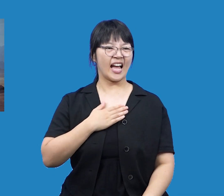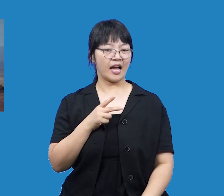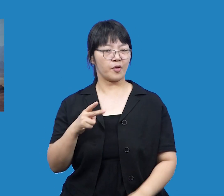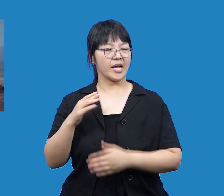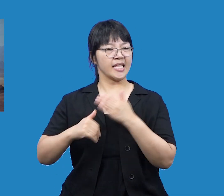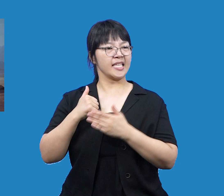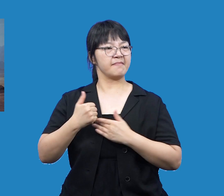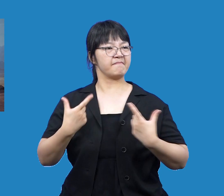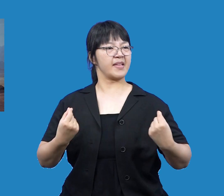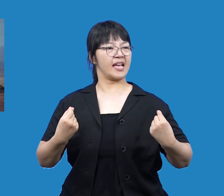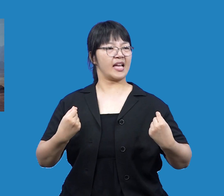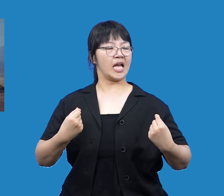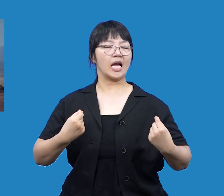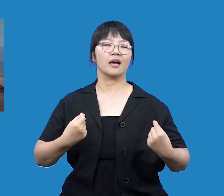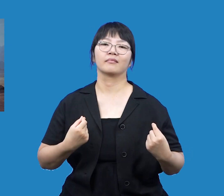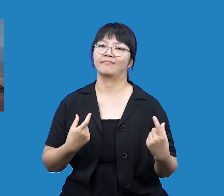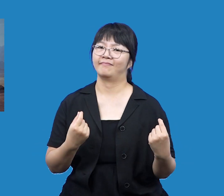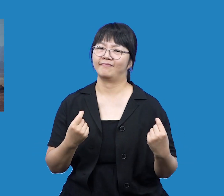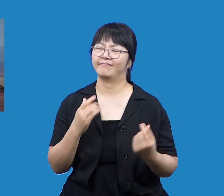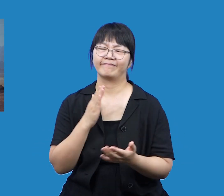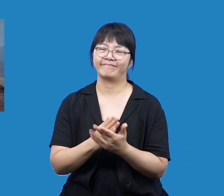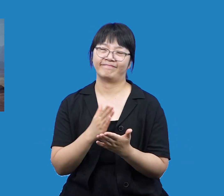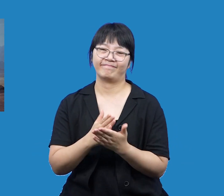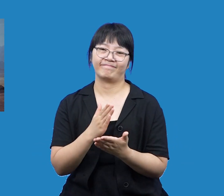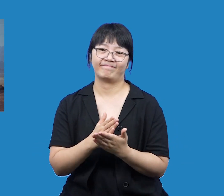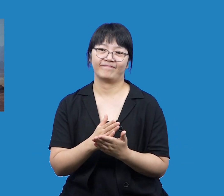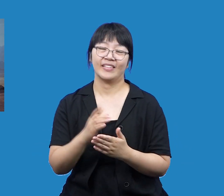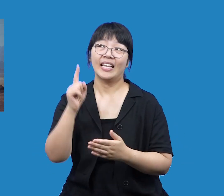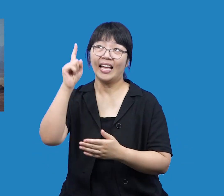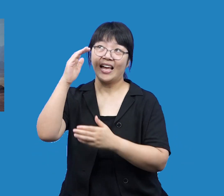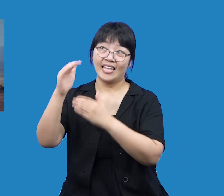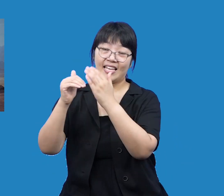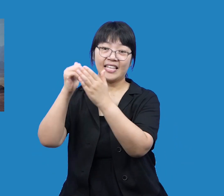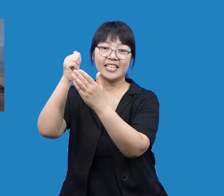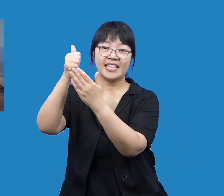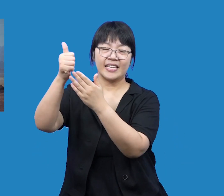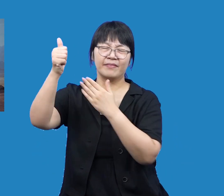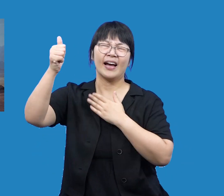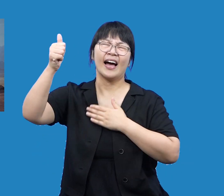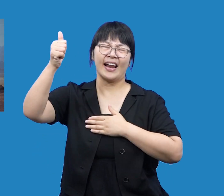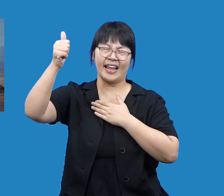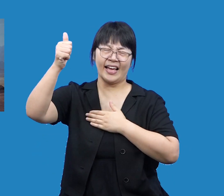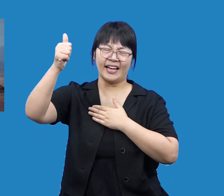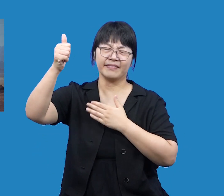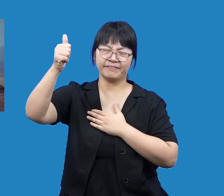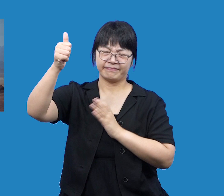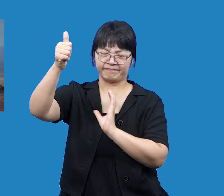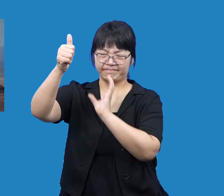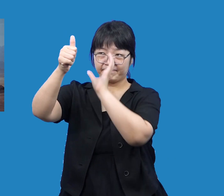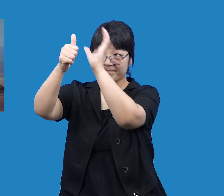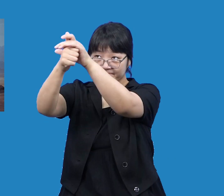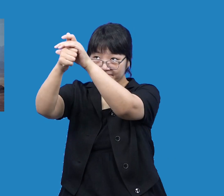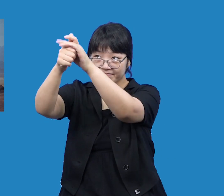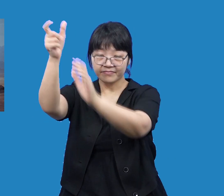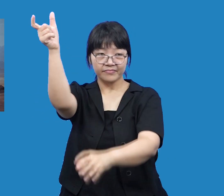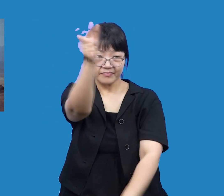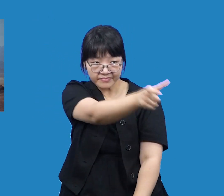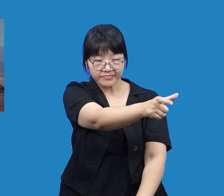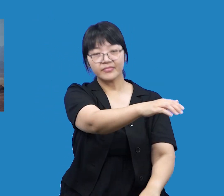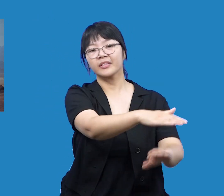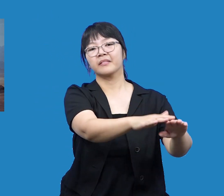거예요. 그러나 온전히 모든 것을 아시는 그 하나님께 의탁하면 그분이